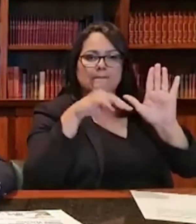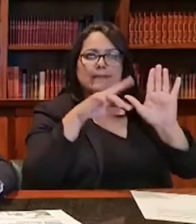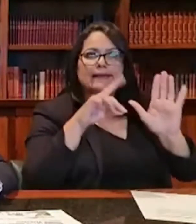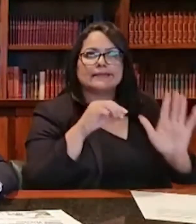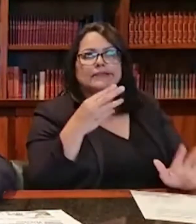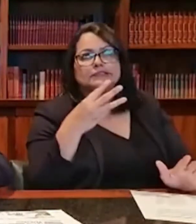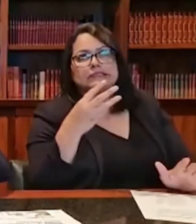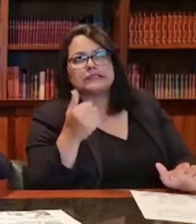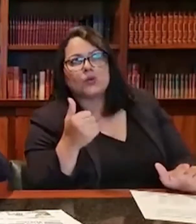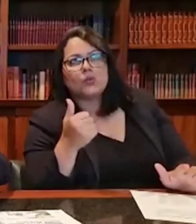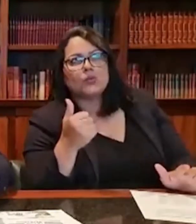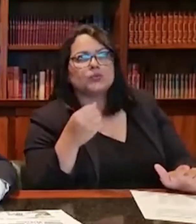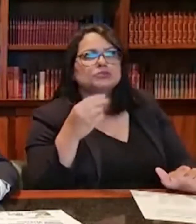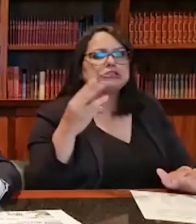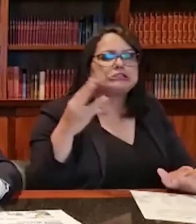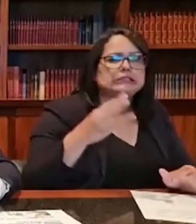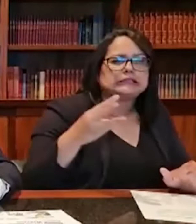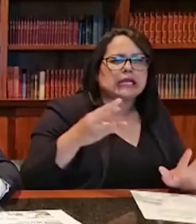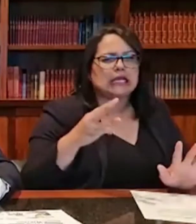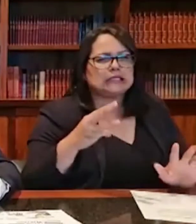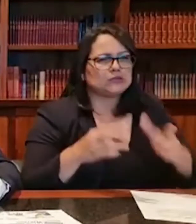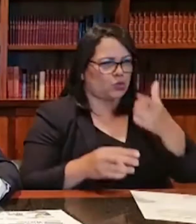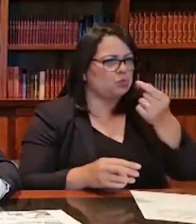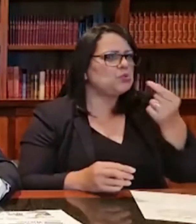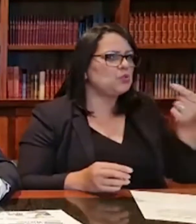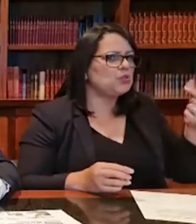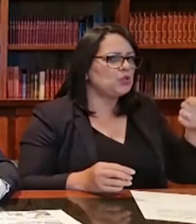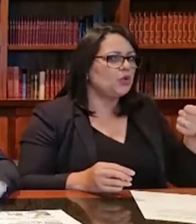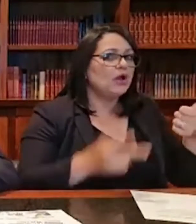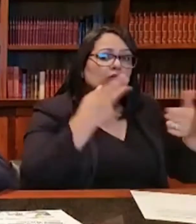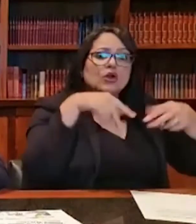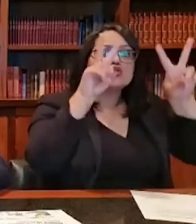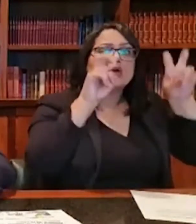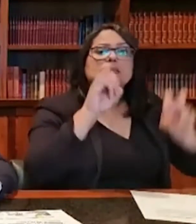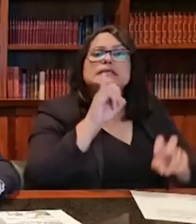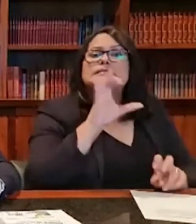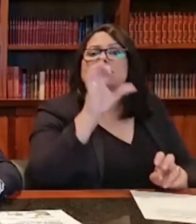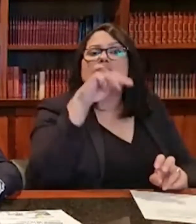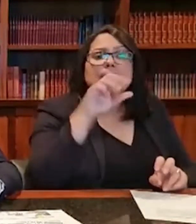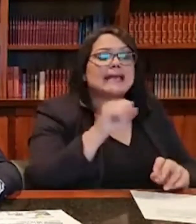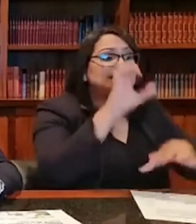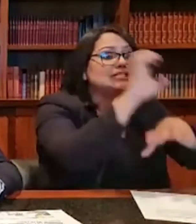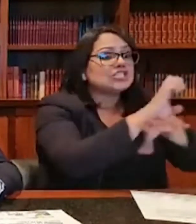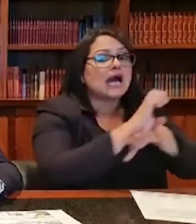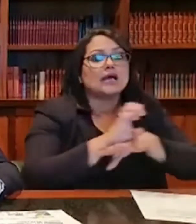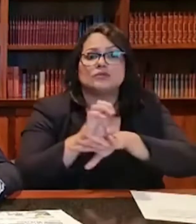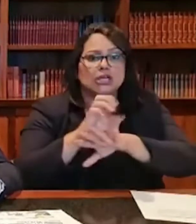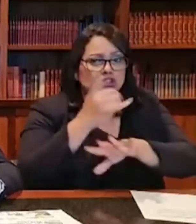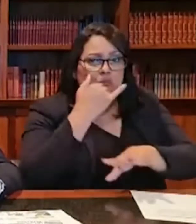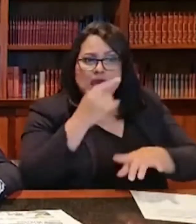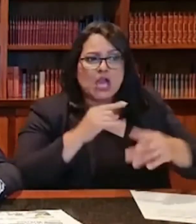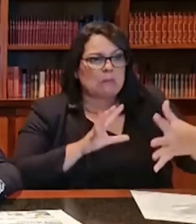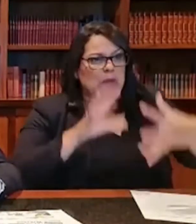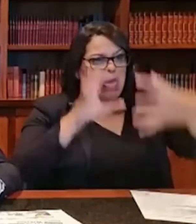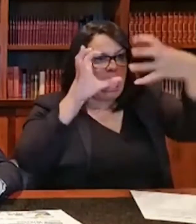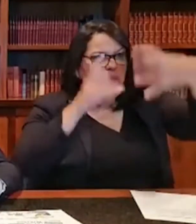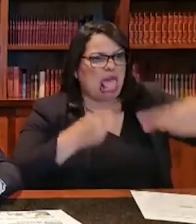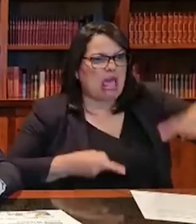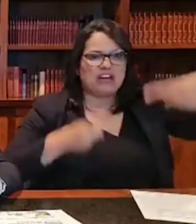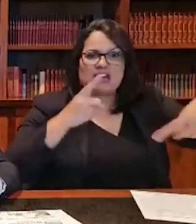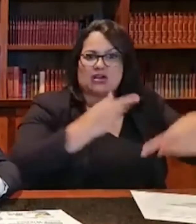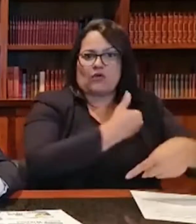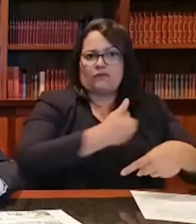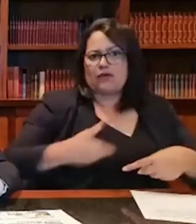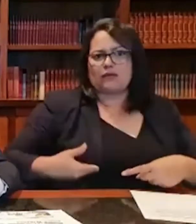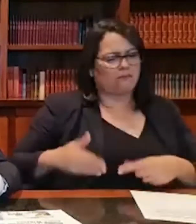de 2001, fala no tocante ao valor do ICMS no Estado. Não estou brigando com governadores. Eu quero que